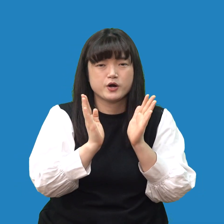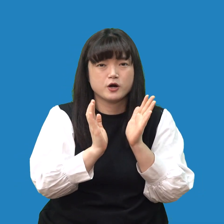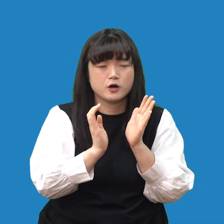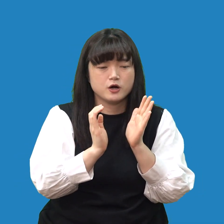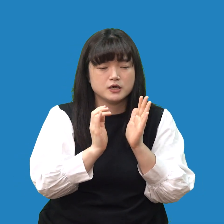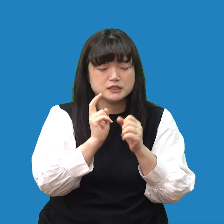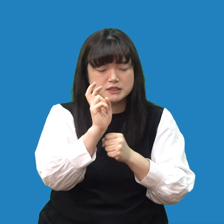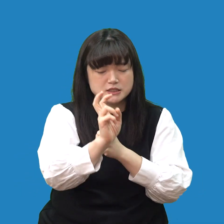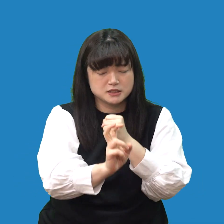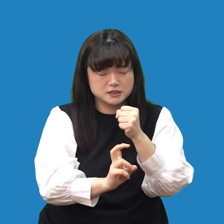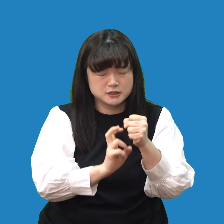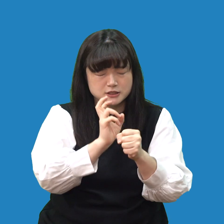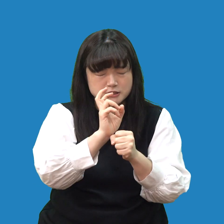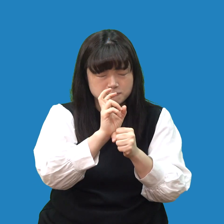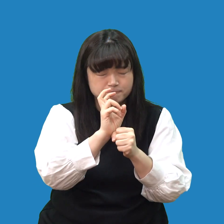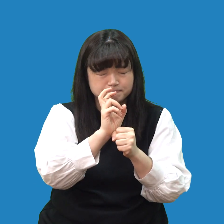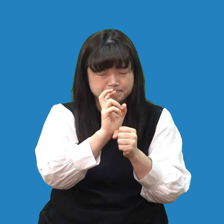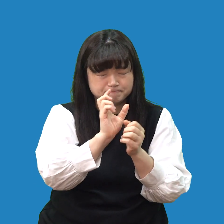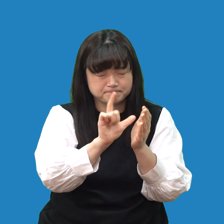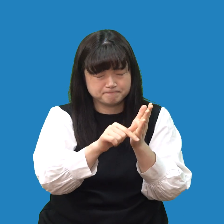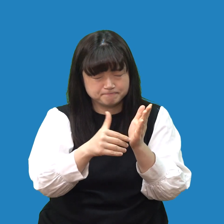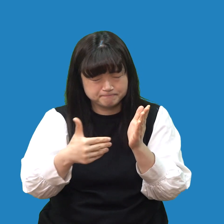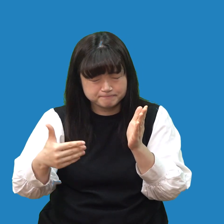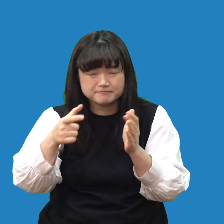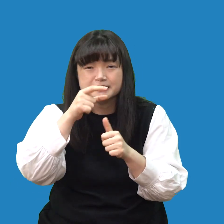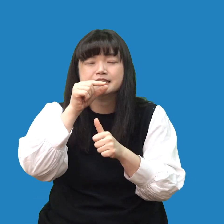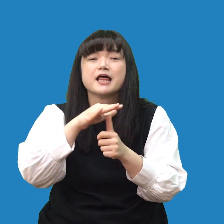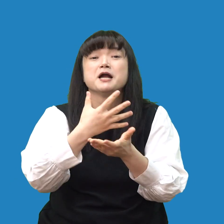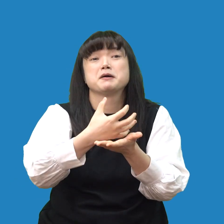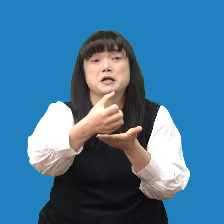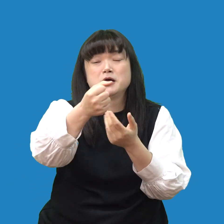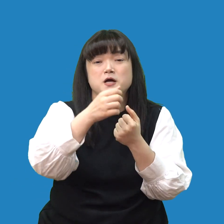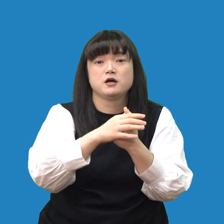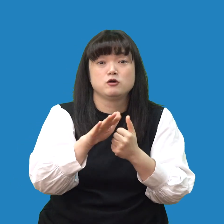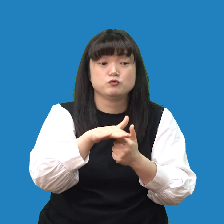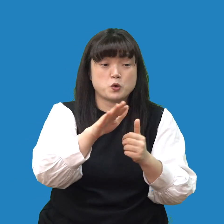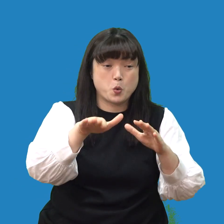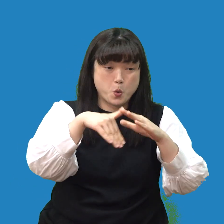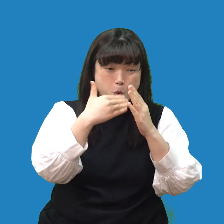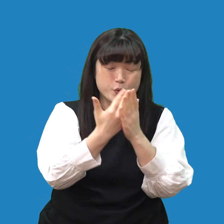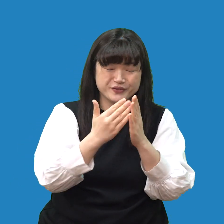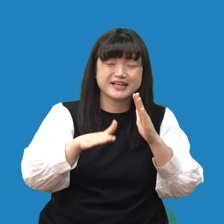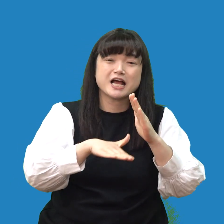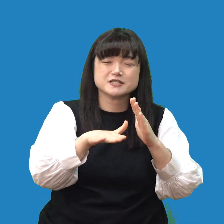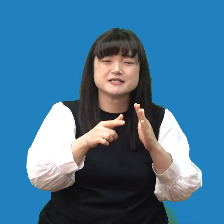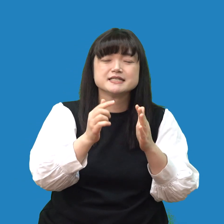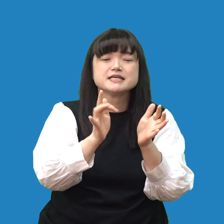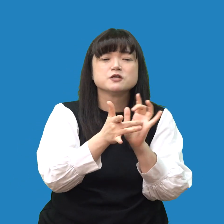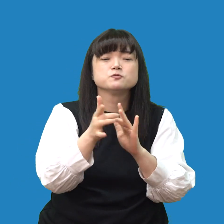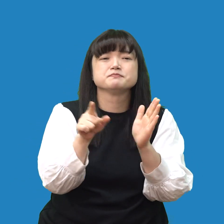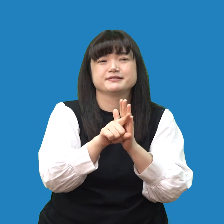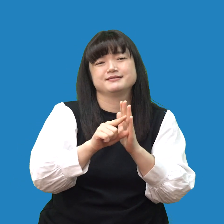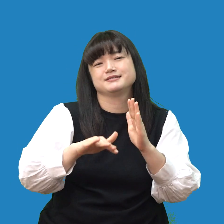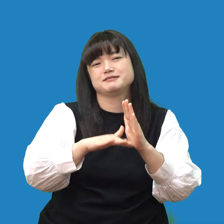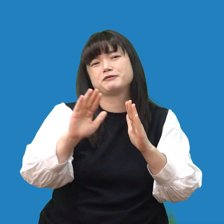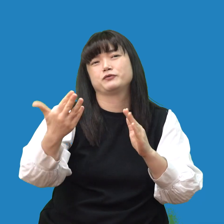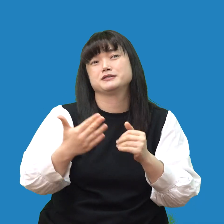그렇게 20년이 지나서 아버님이 세례를 받았고 우리 온 집이 예수 믿는 집안이 되었습니다.